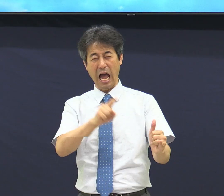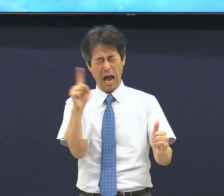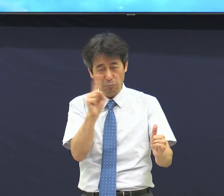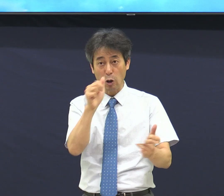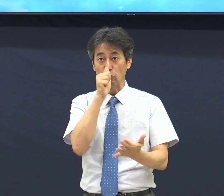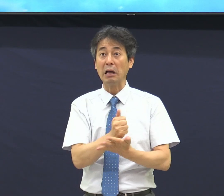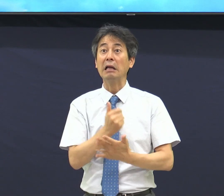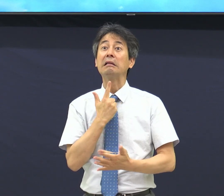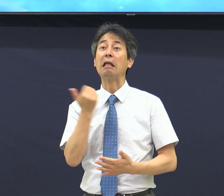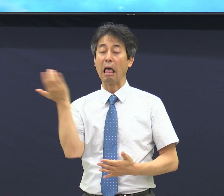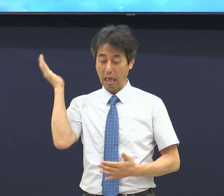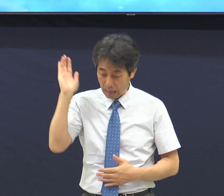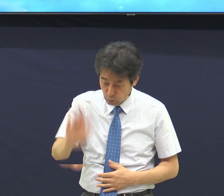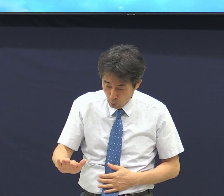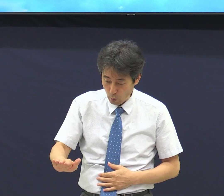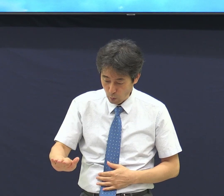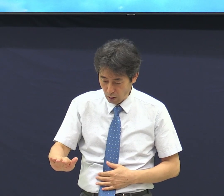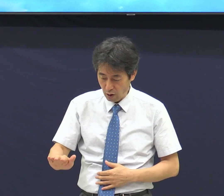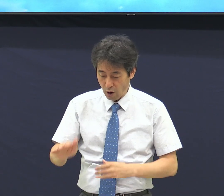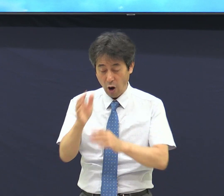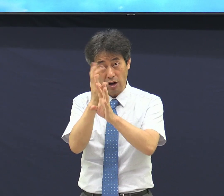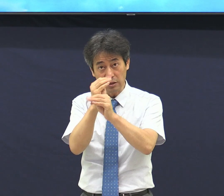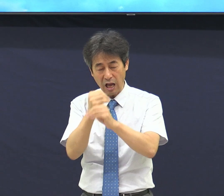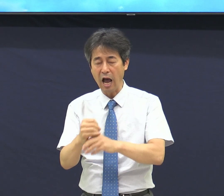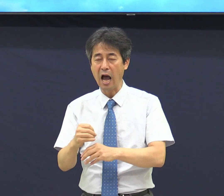받은 사람, 예정되어 있는 사람이라고 한다면